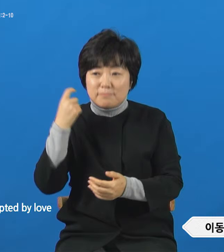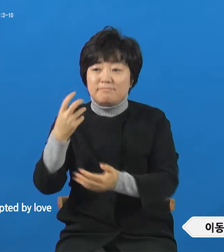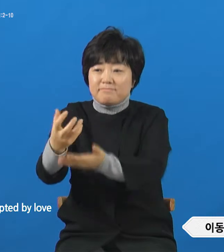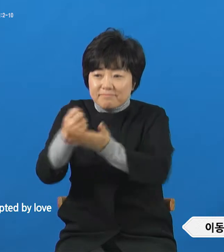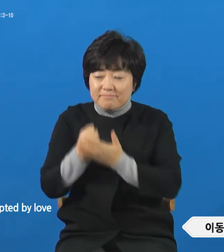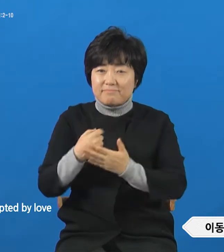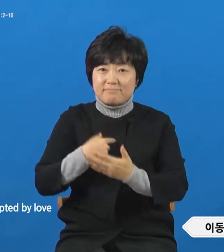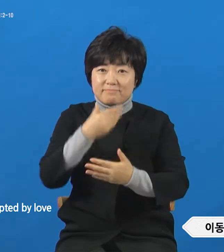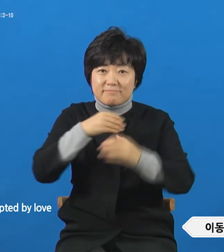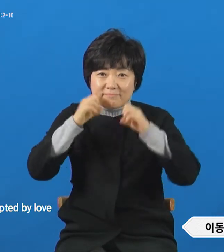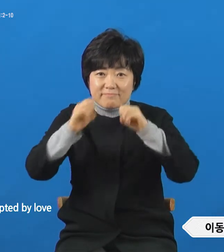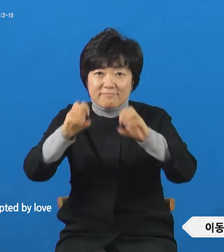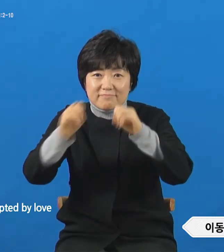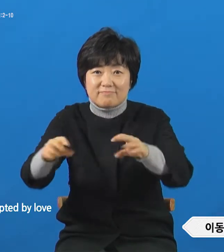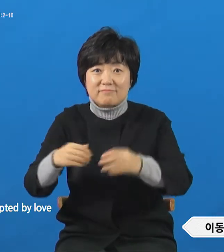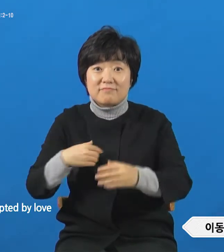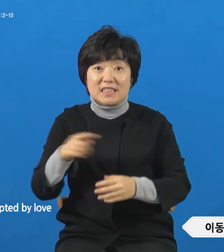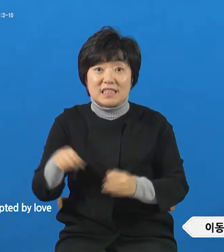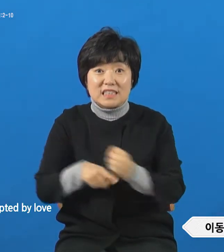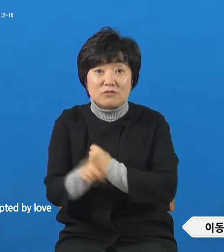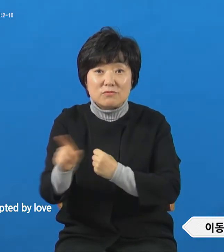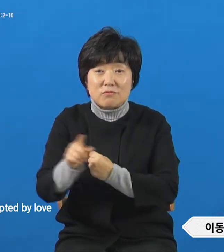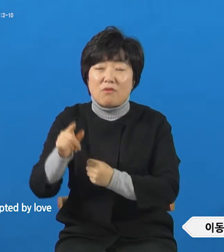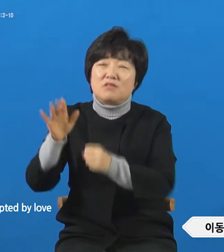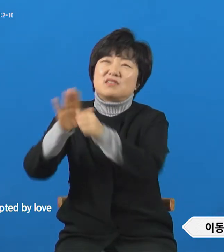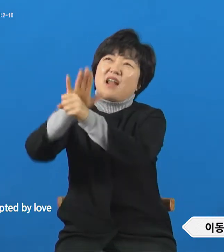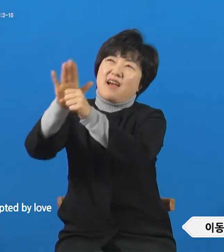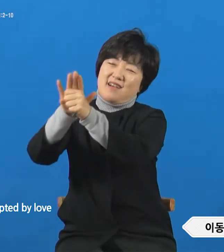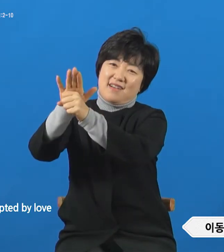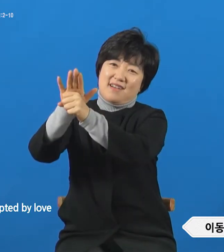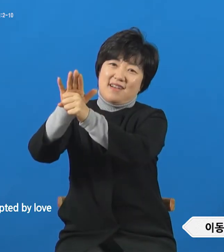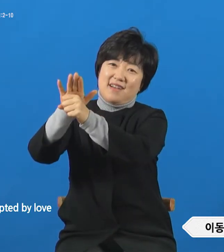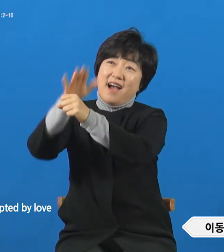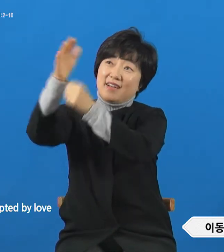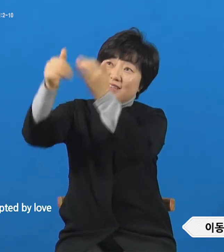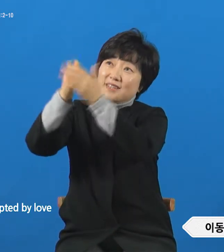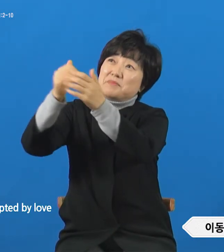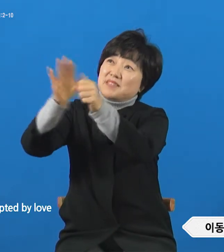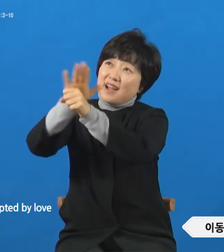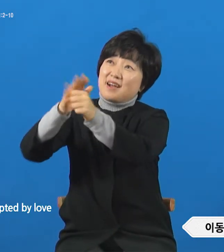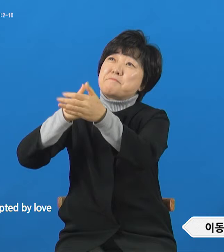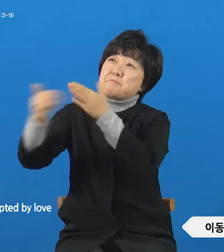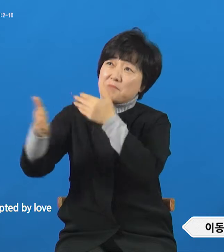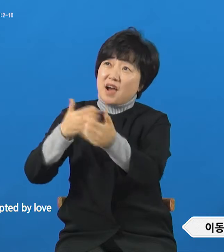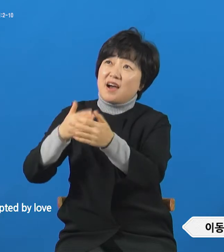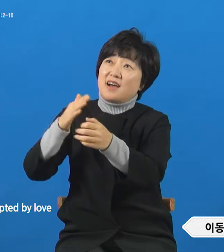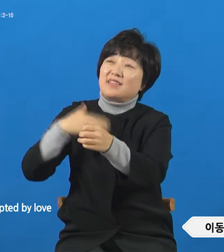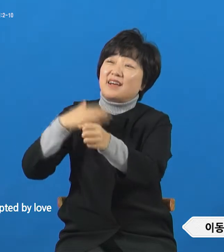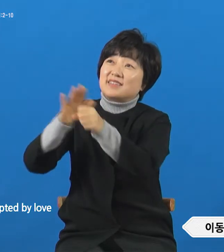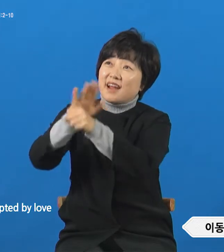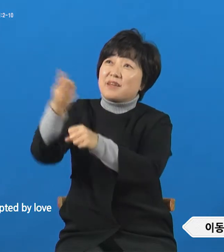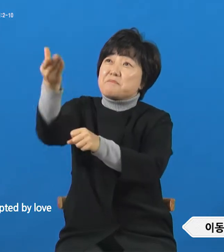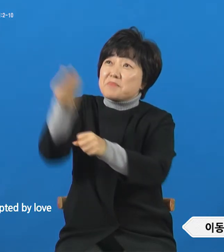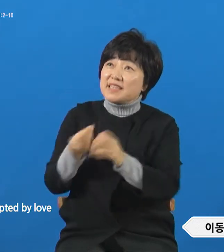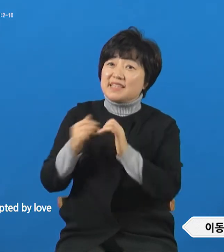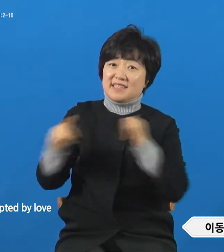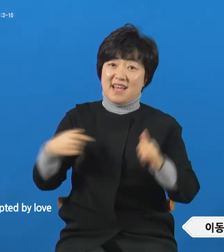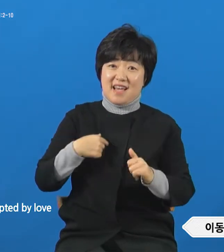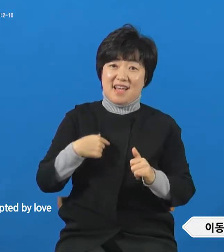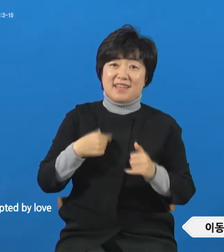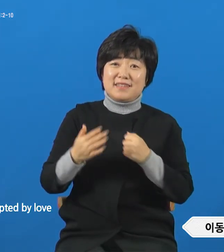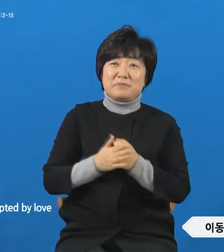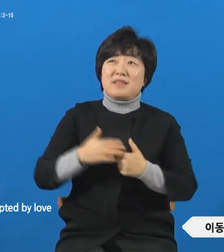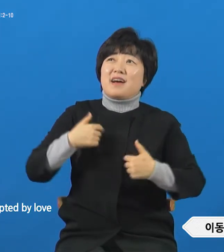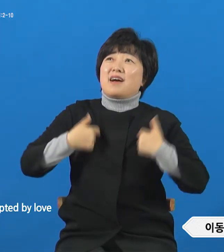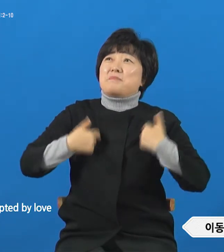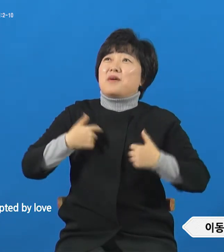하나님의 사랑을 체험했다는 것이에요. 나는 사랑의 빚진 주인 줄 알고 주님의 사랑이 나를 강권하기 때문에 기뻐서